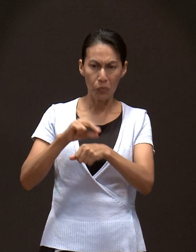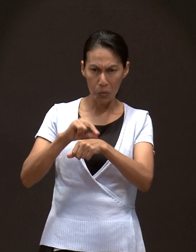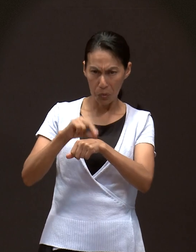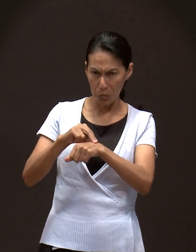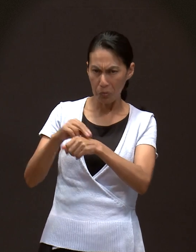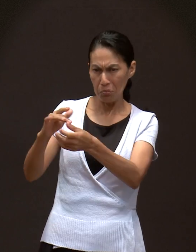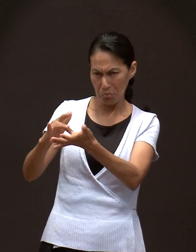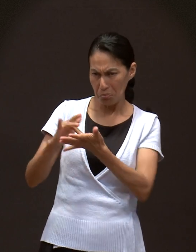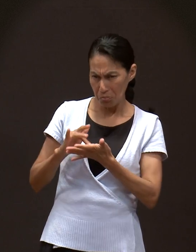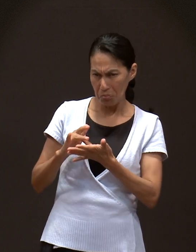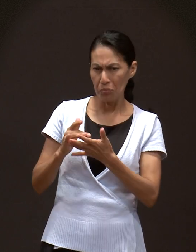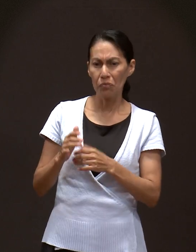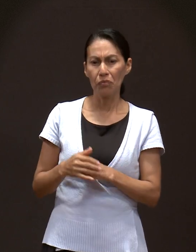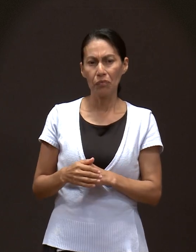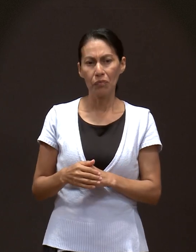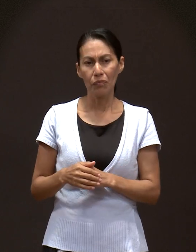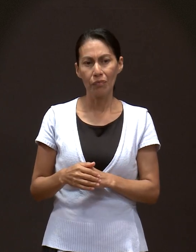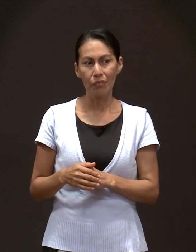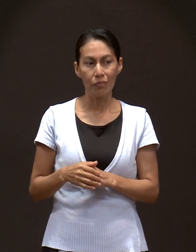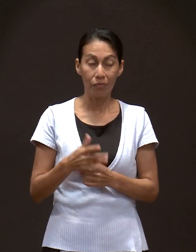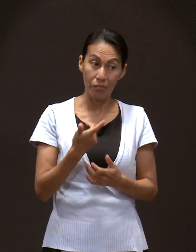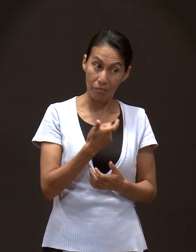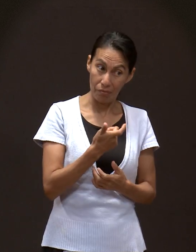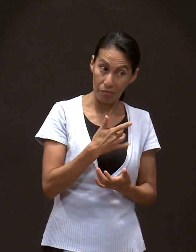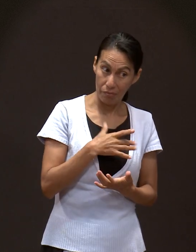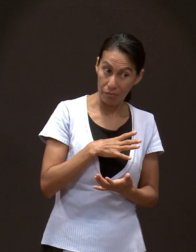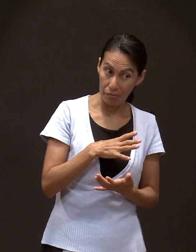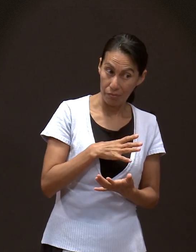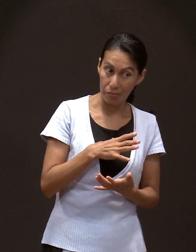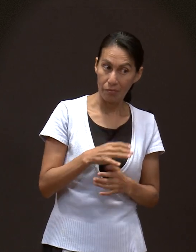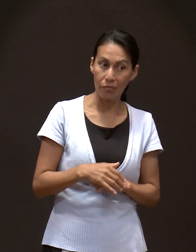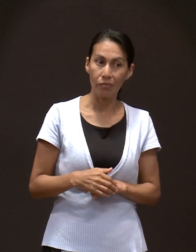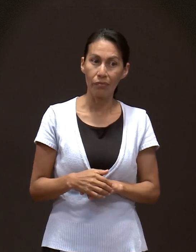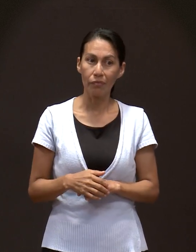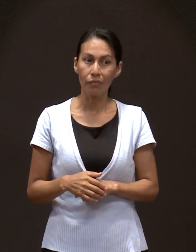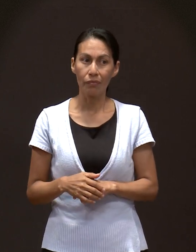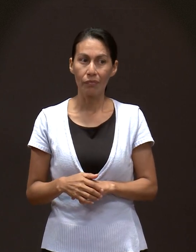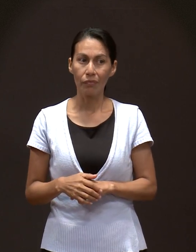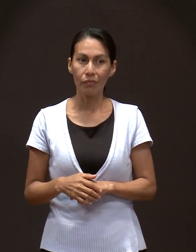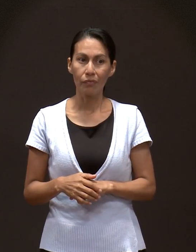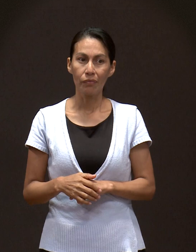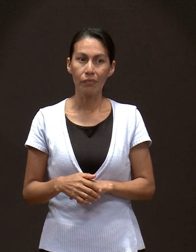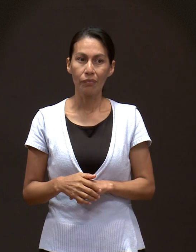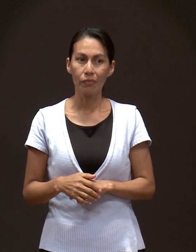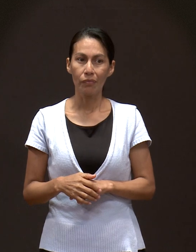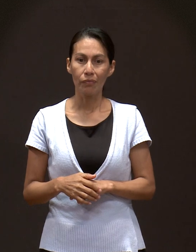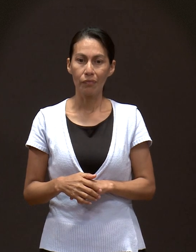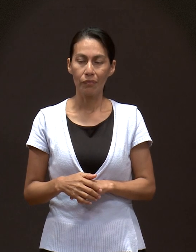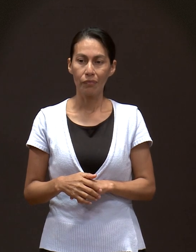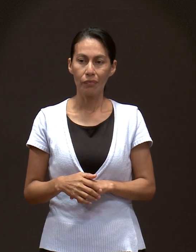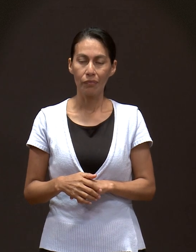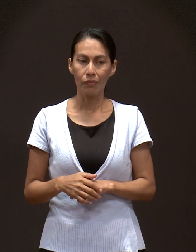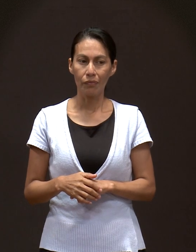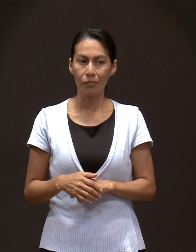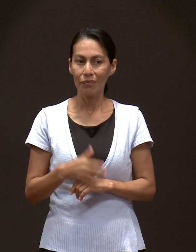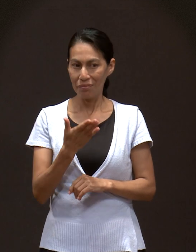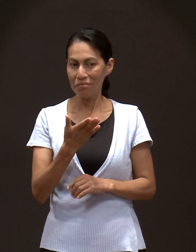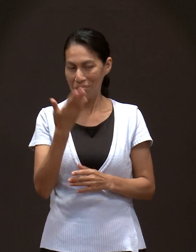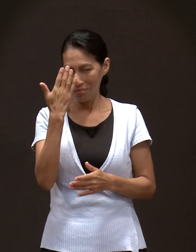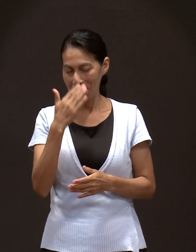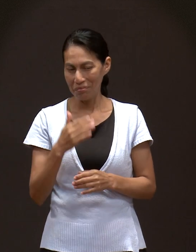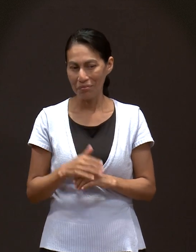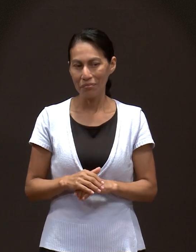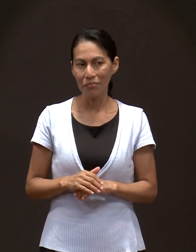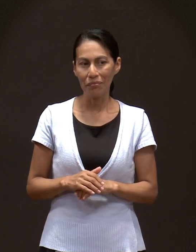va bien. Los doctores, pues, realmente sí apoyan. Tienen dinero. Aquí va bien. Ándale. Los doctores. Los